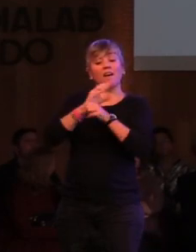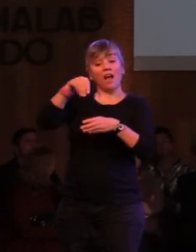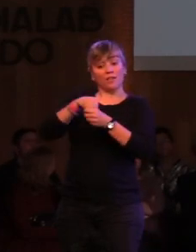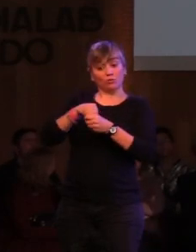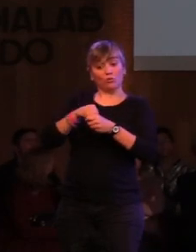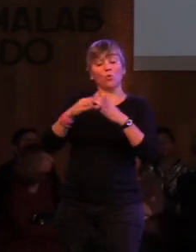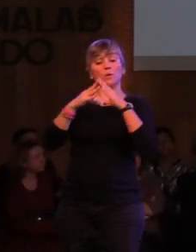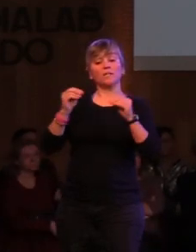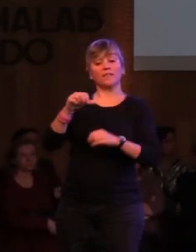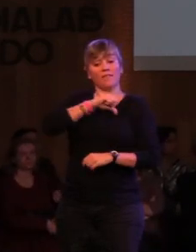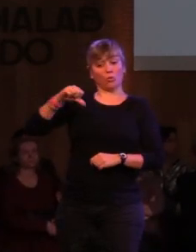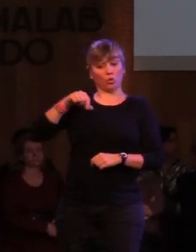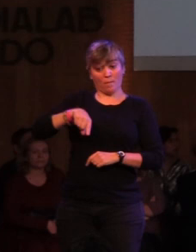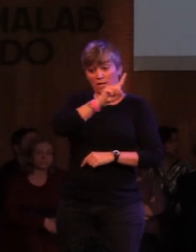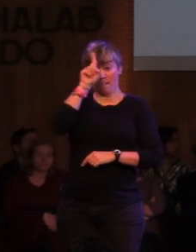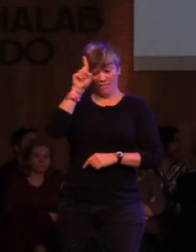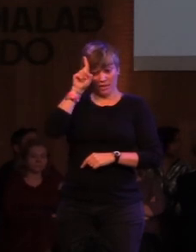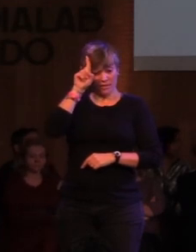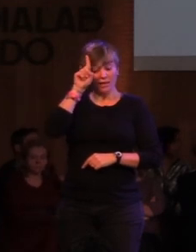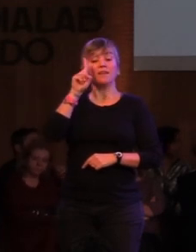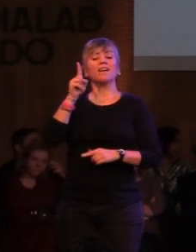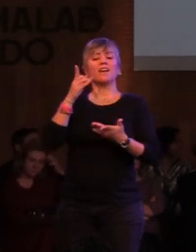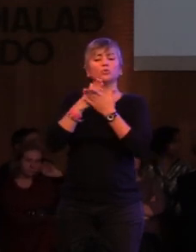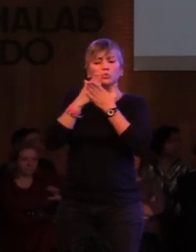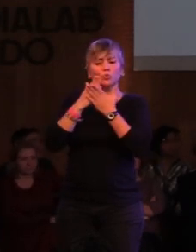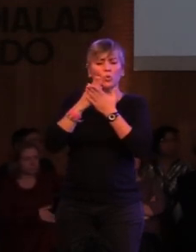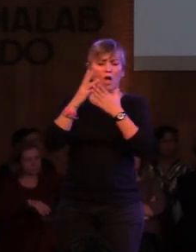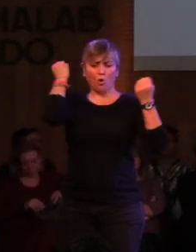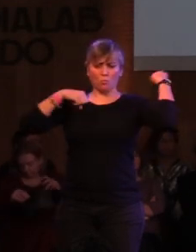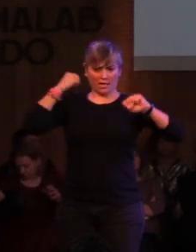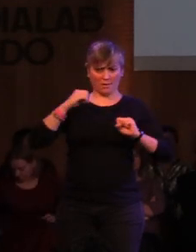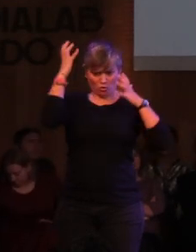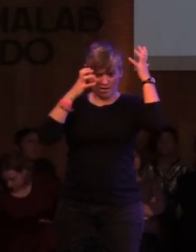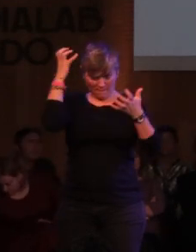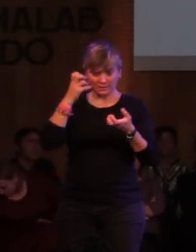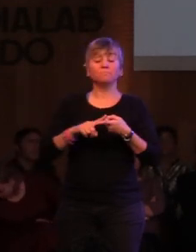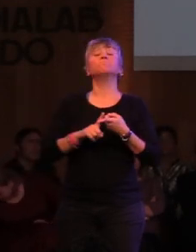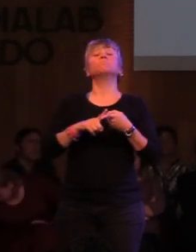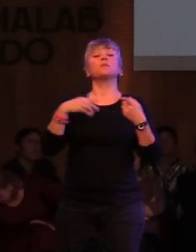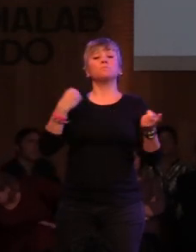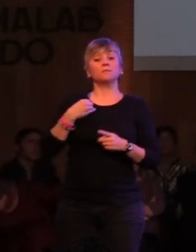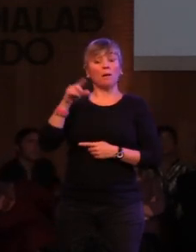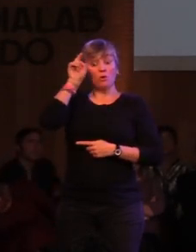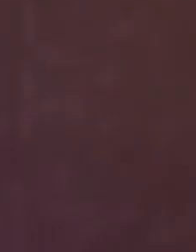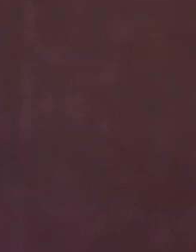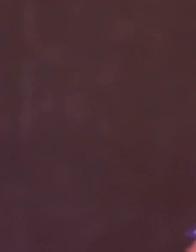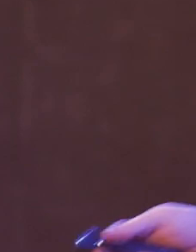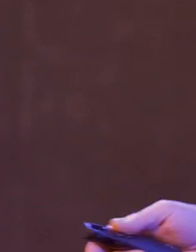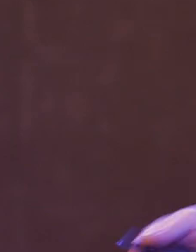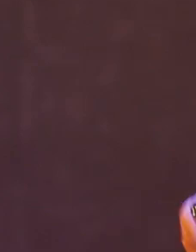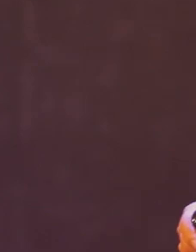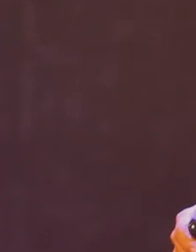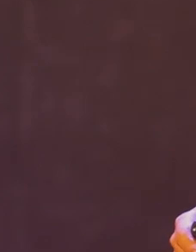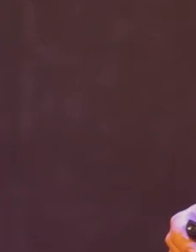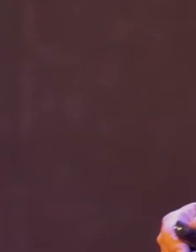Madrid. En una de las quedadas, Rosa nos acompaña y se le ocurre la gran idea de crear unos talleres de iniciación.